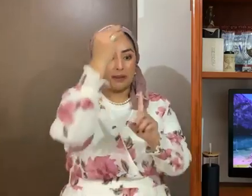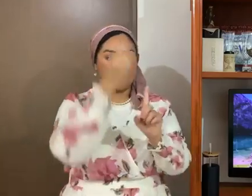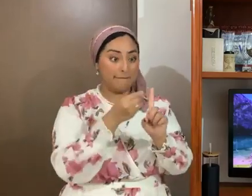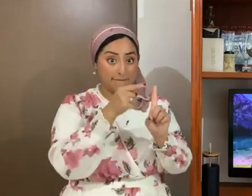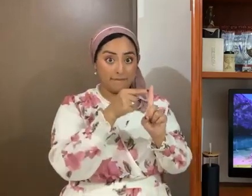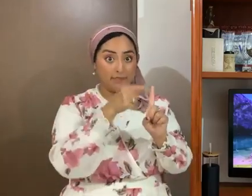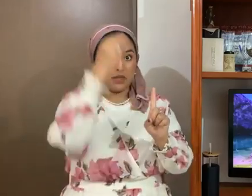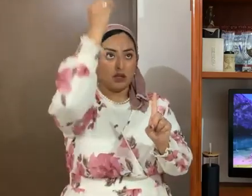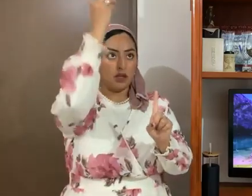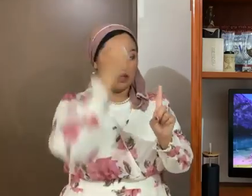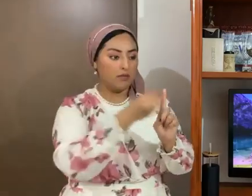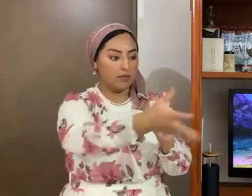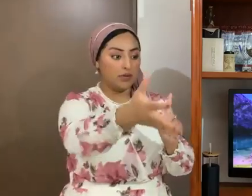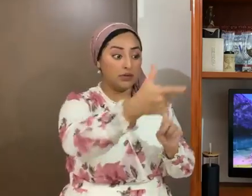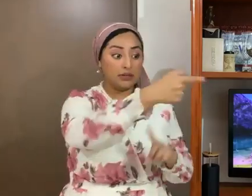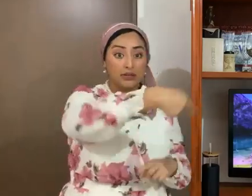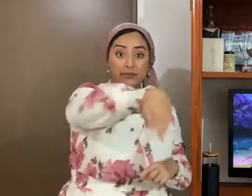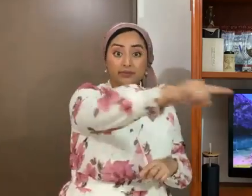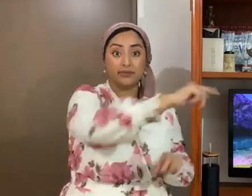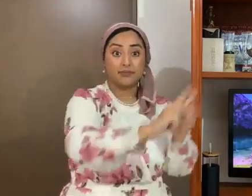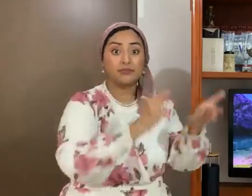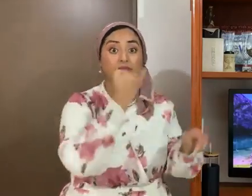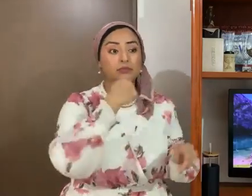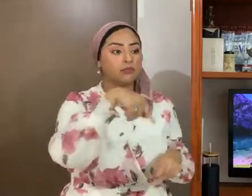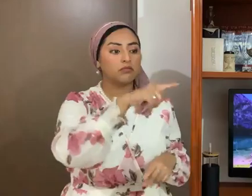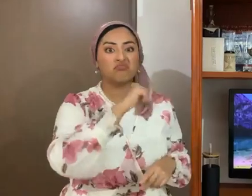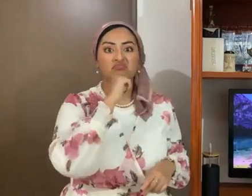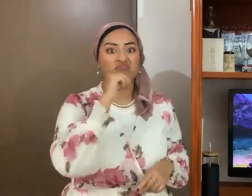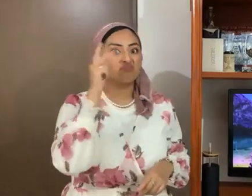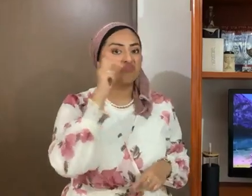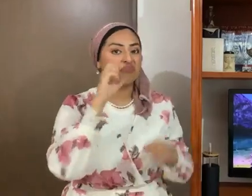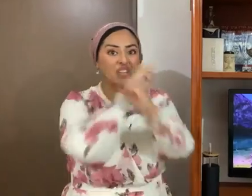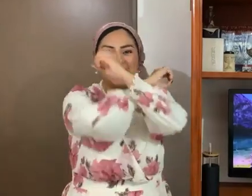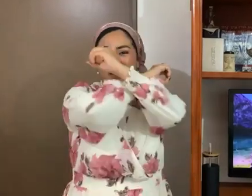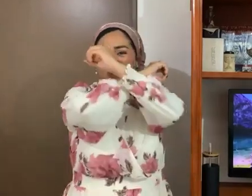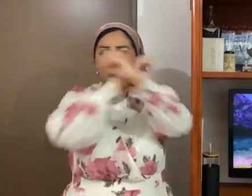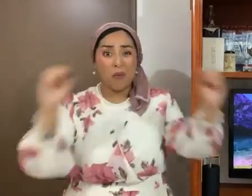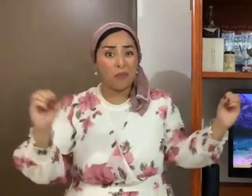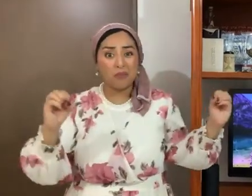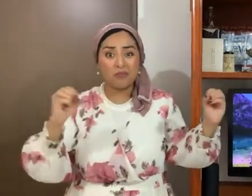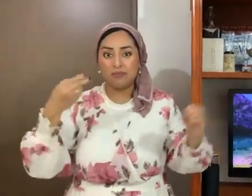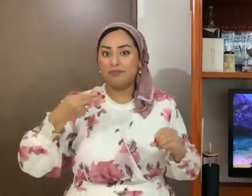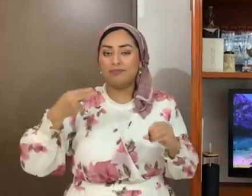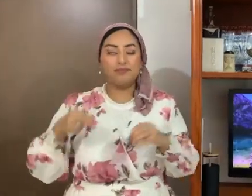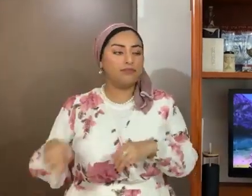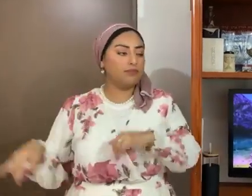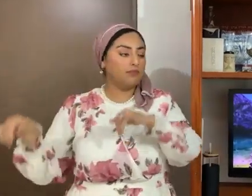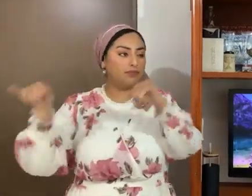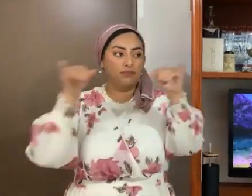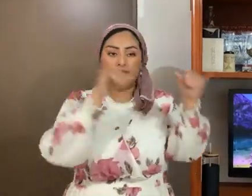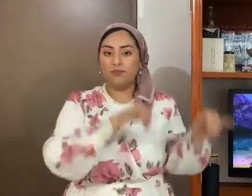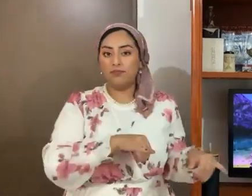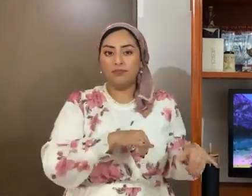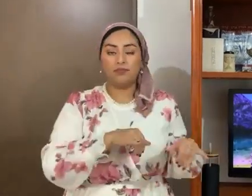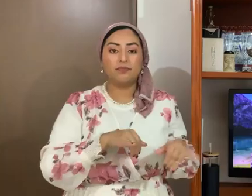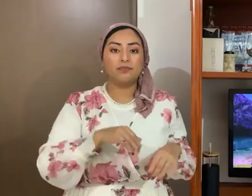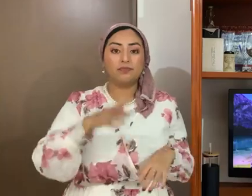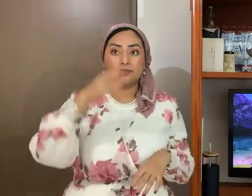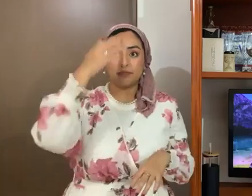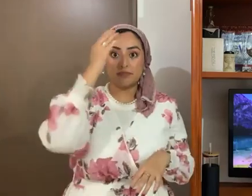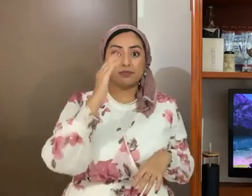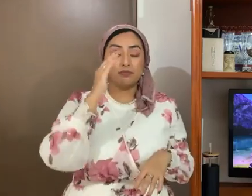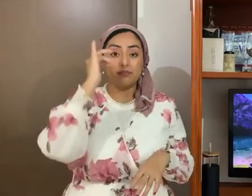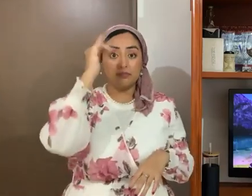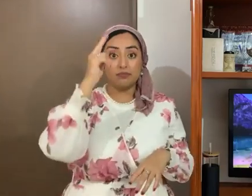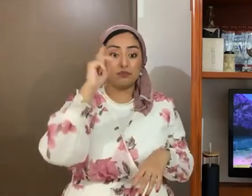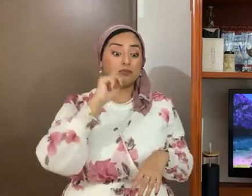hablarle al pueblo y el pueblo no iba a entender nada. Y la historia se repite. El Eterno envía a